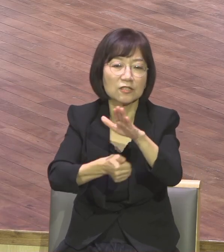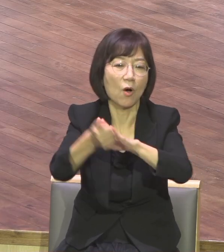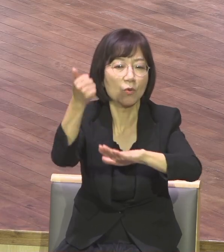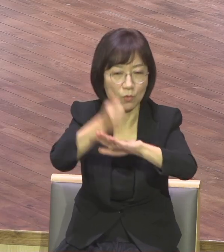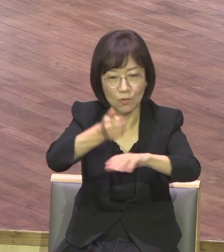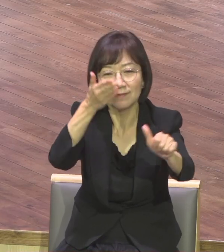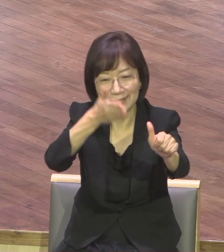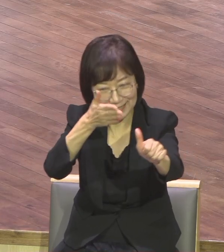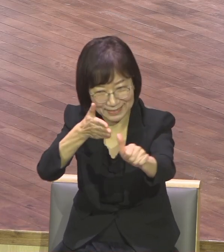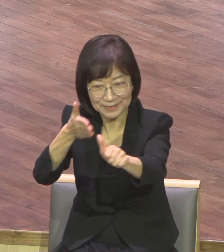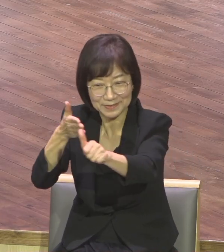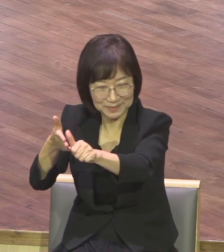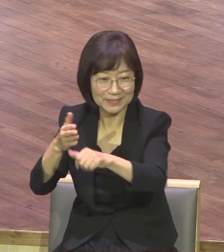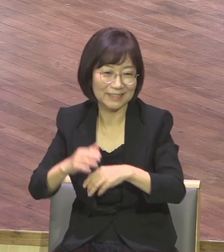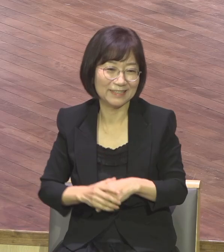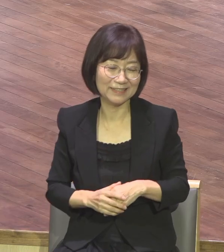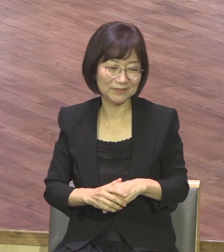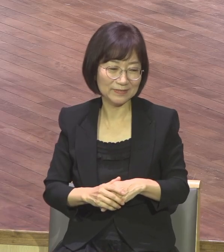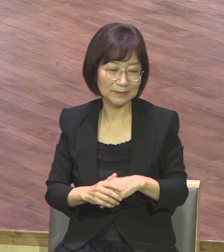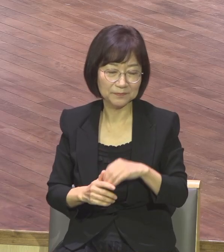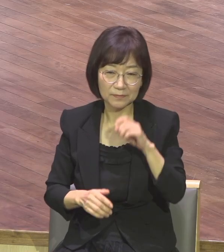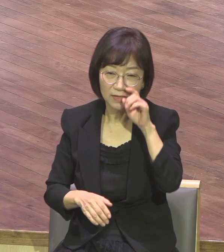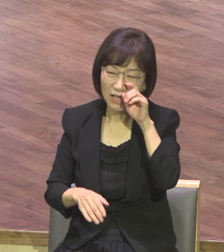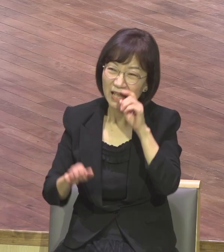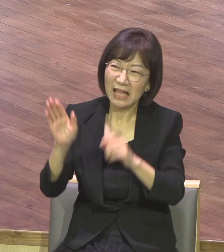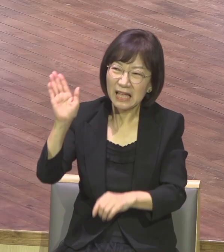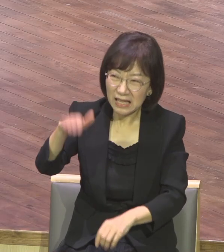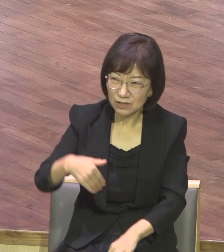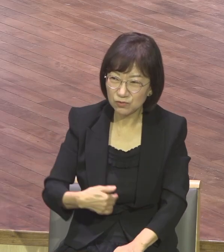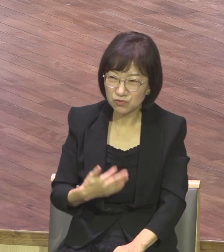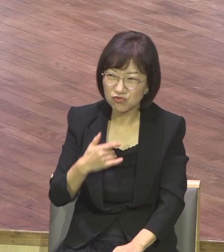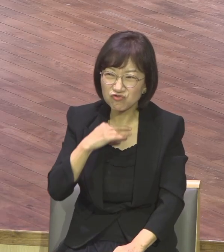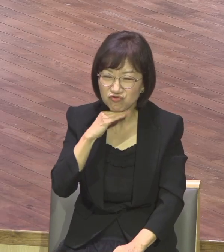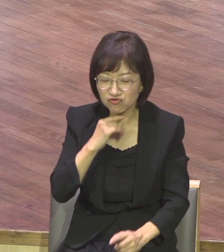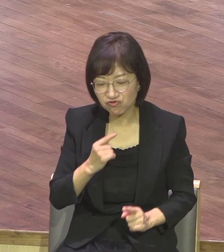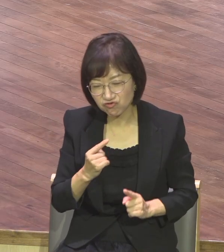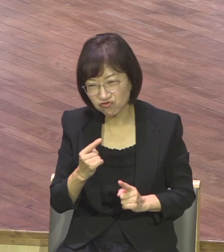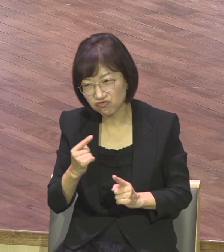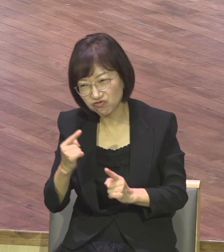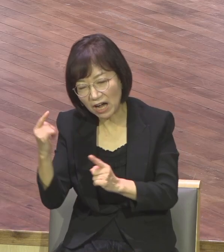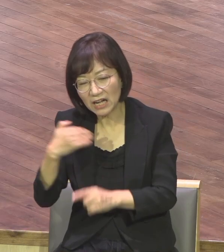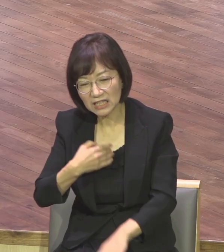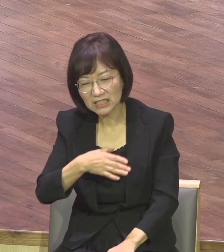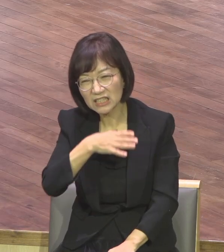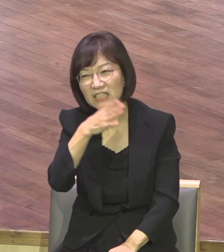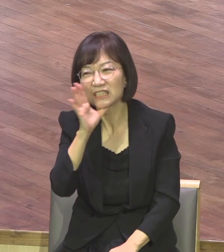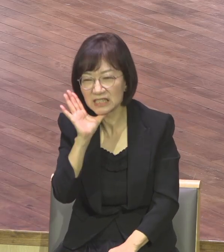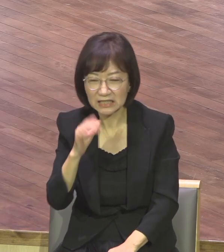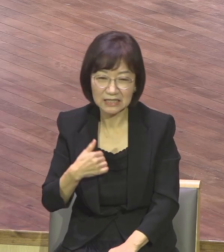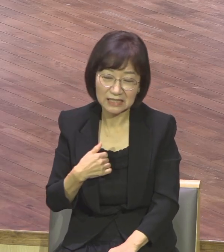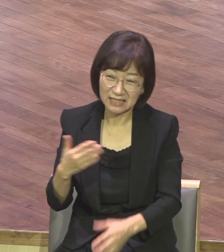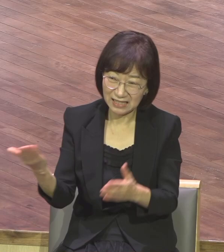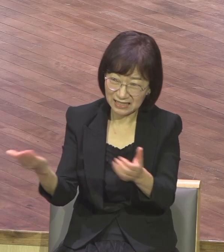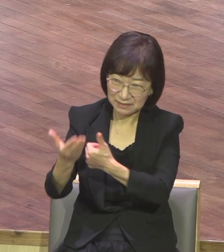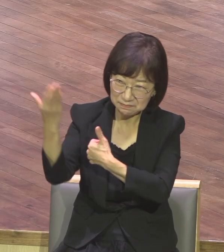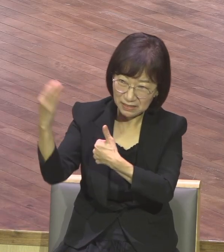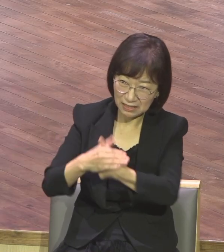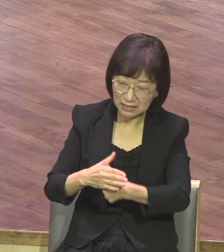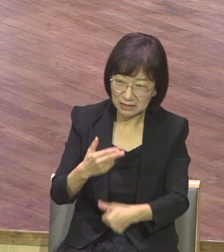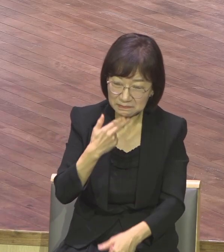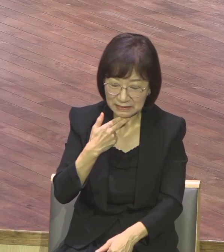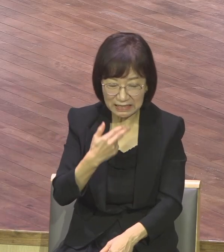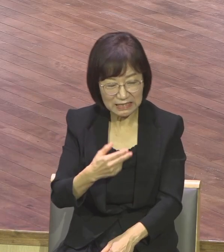핵심이에요. 아이고 이제 나이도 먹고 뭐 교회 맡은 뭐 순수도 없고 뭐 이제는 뭐